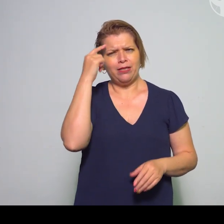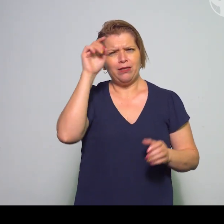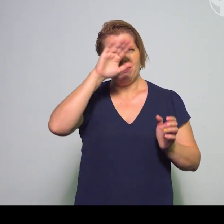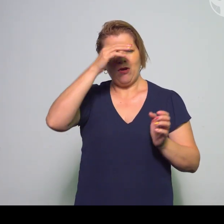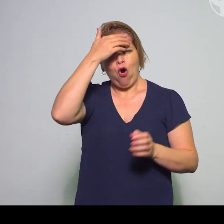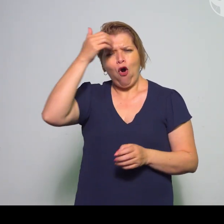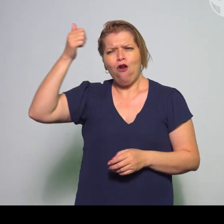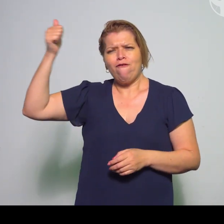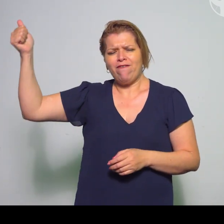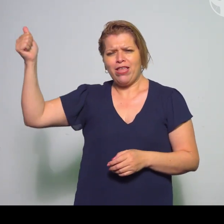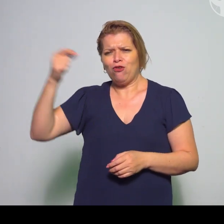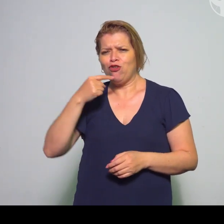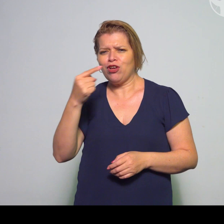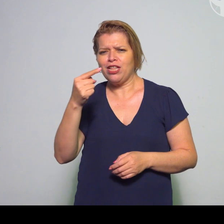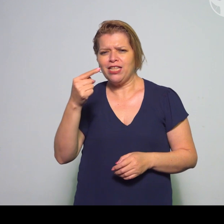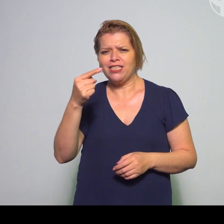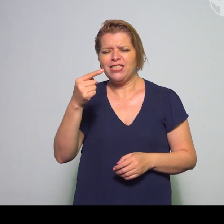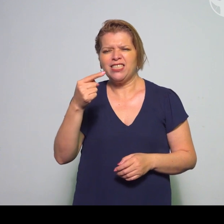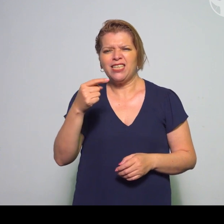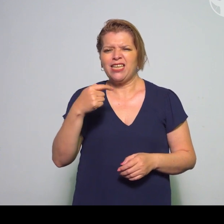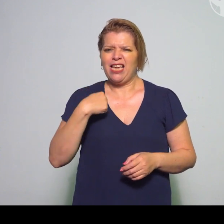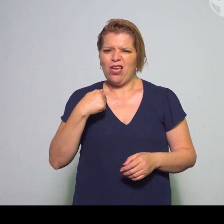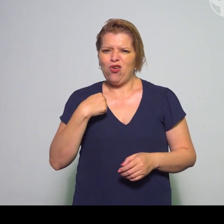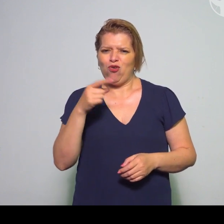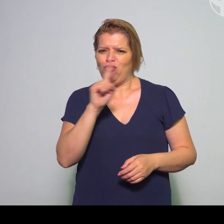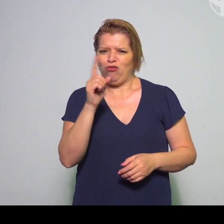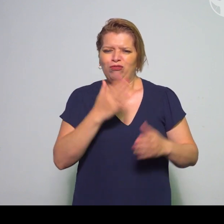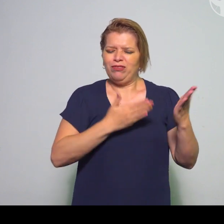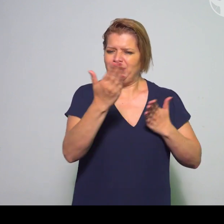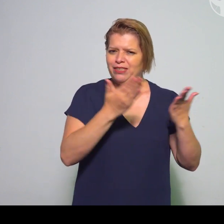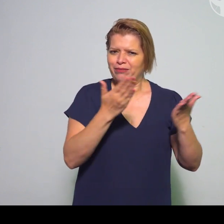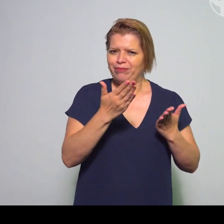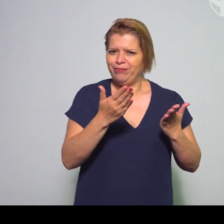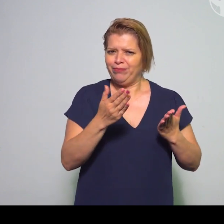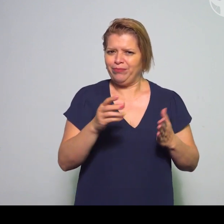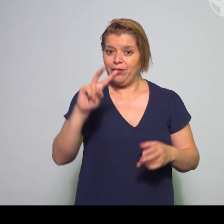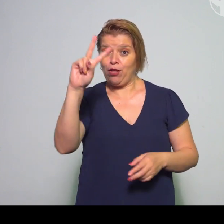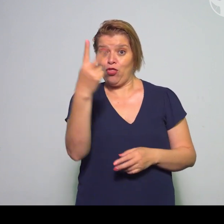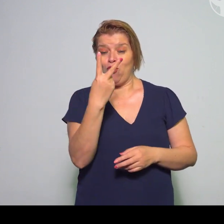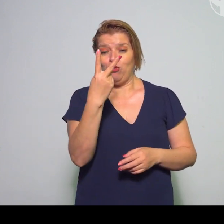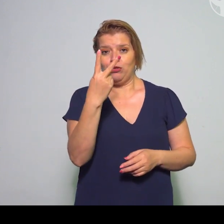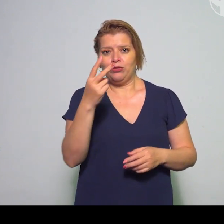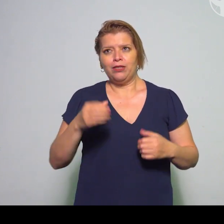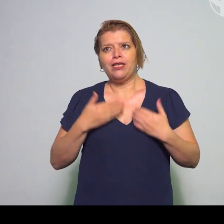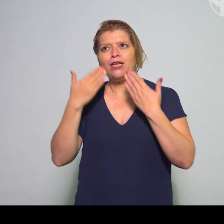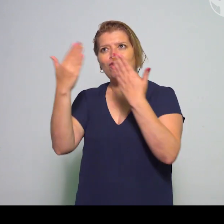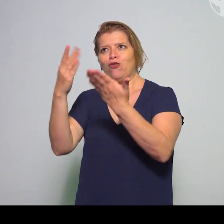era: renuncio a la etiqueta de que dice que ya no sirve. 2, entrego los